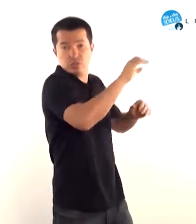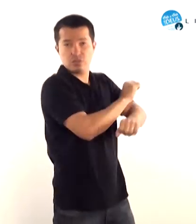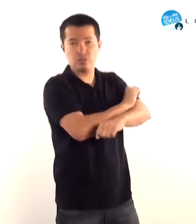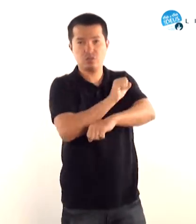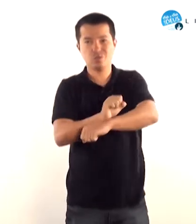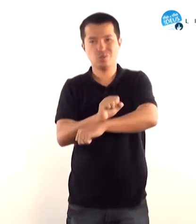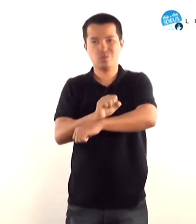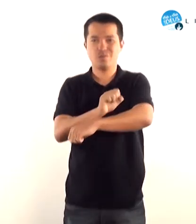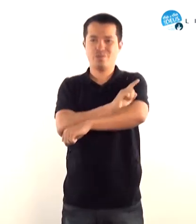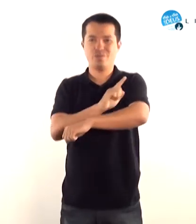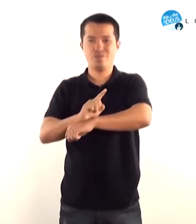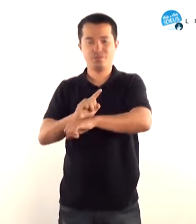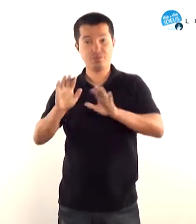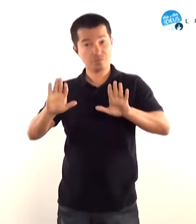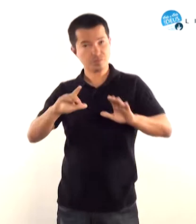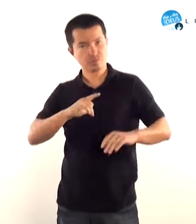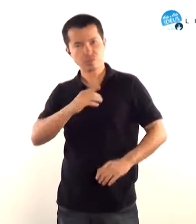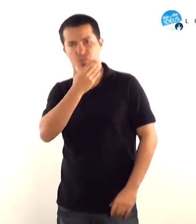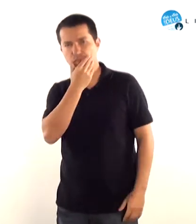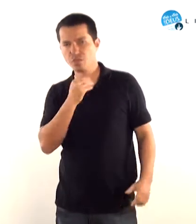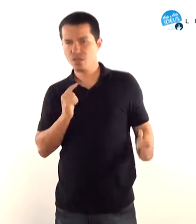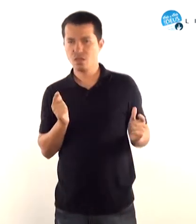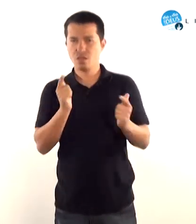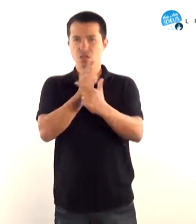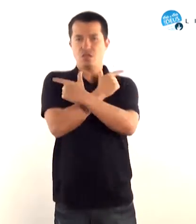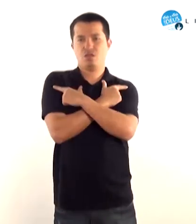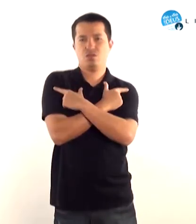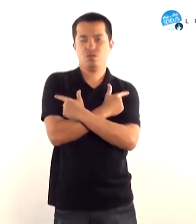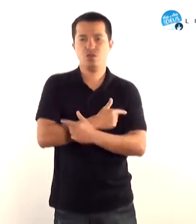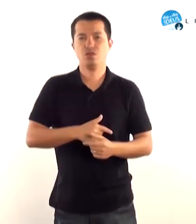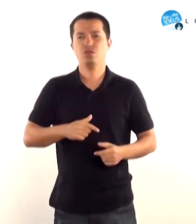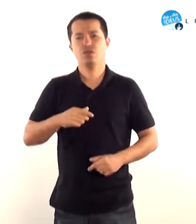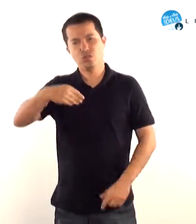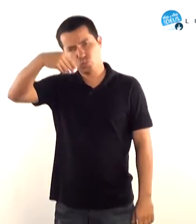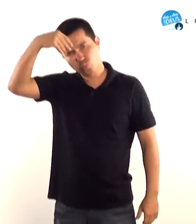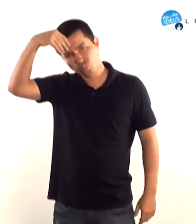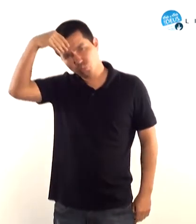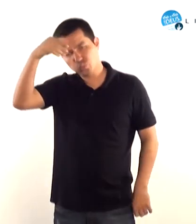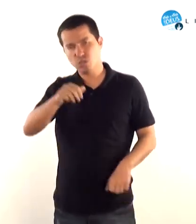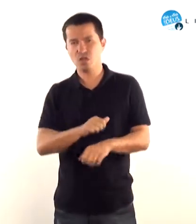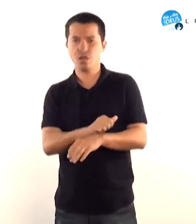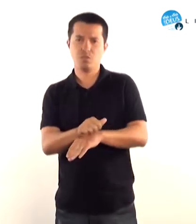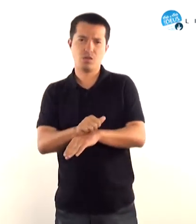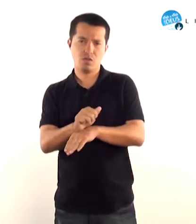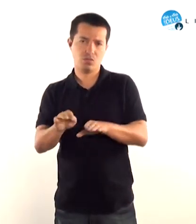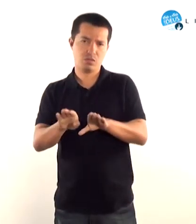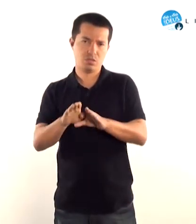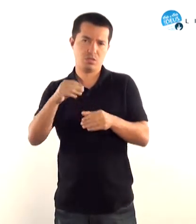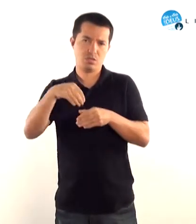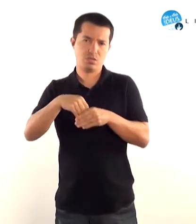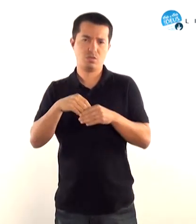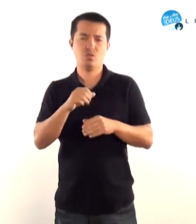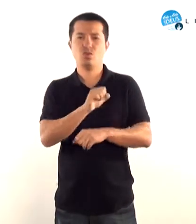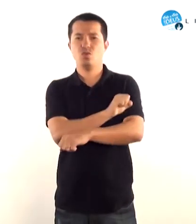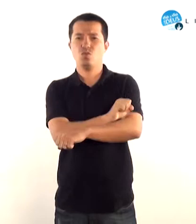E Ló, o sobrinho de Abraão, vivia em Sodoma e por isso também foi levado como prisioneiro. E levaram